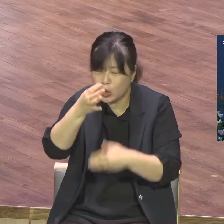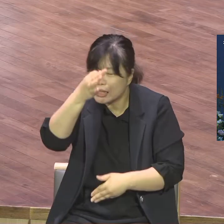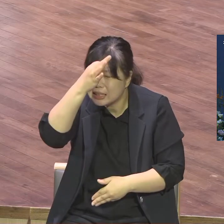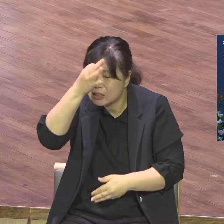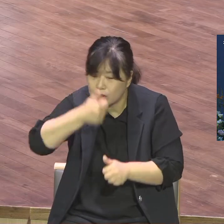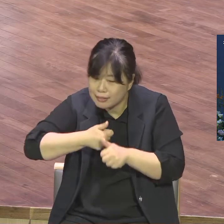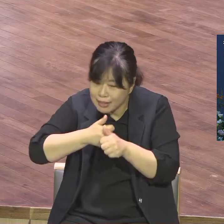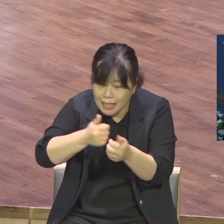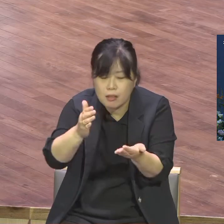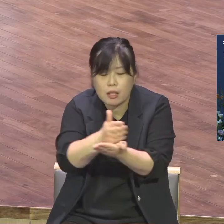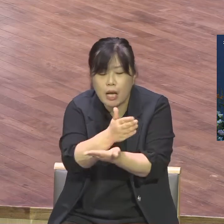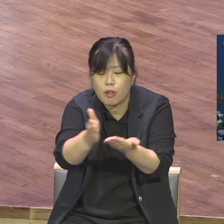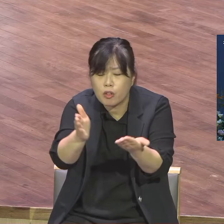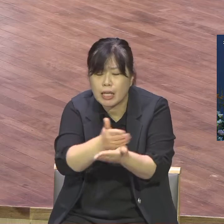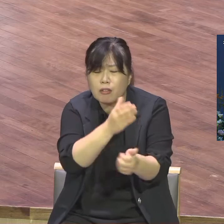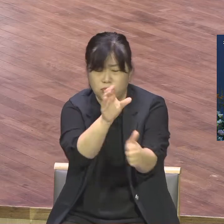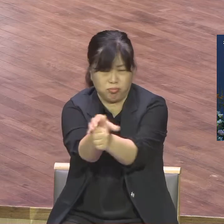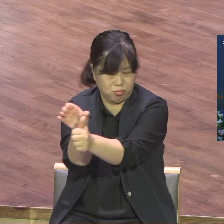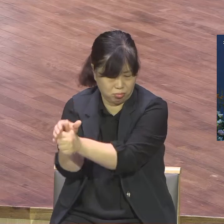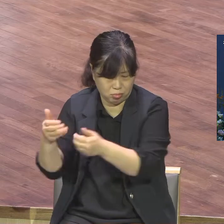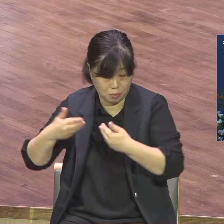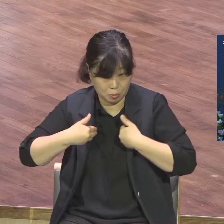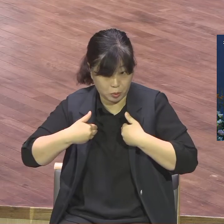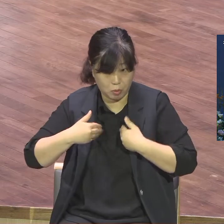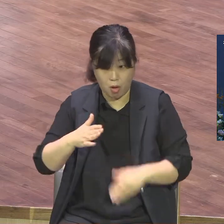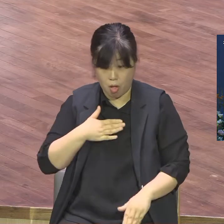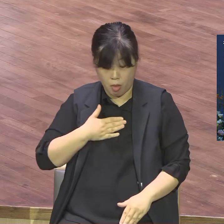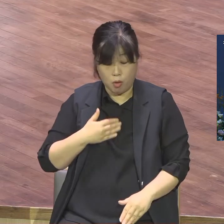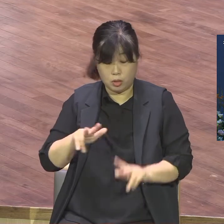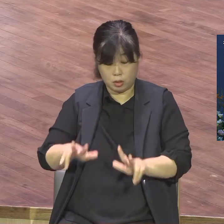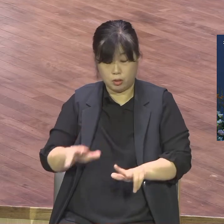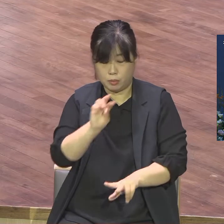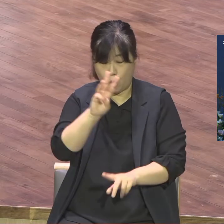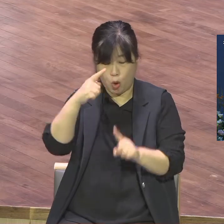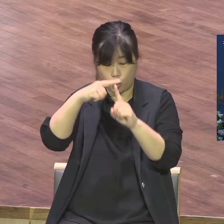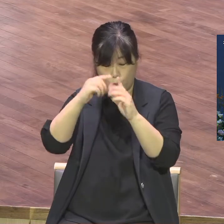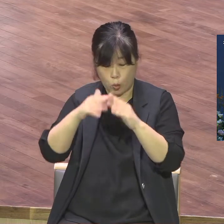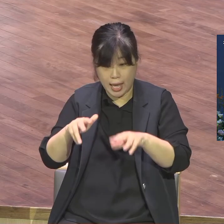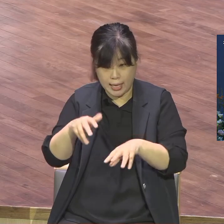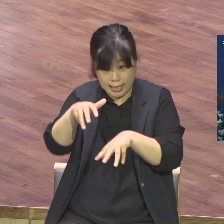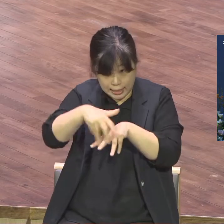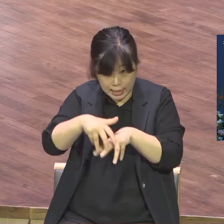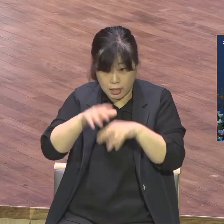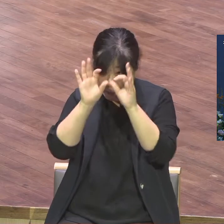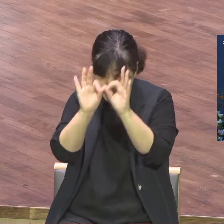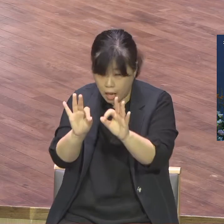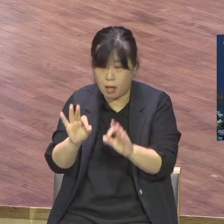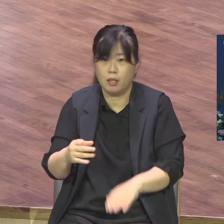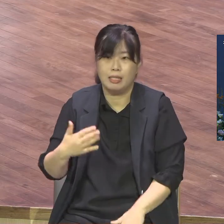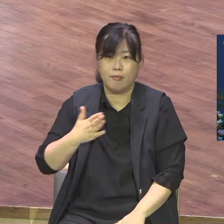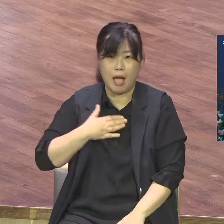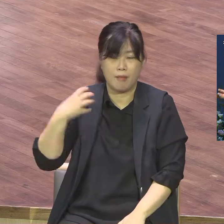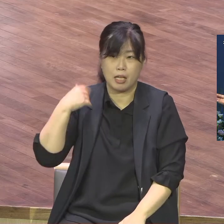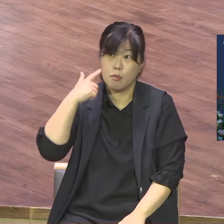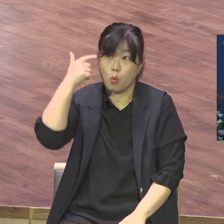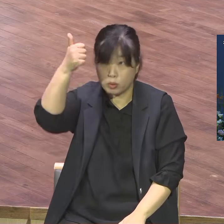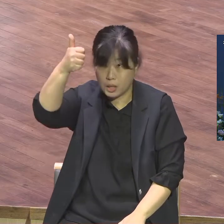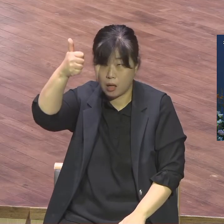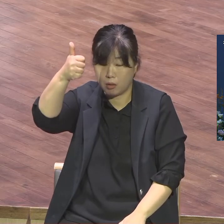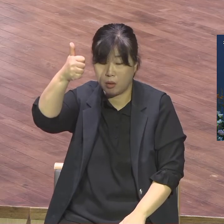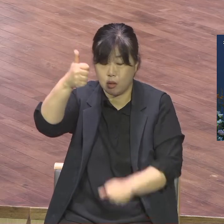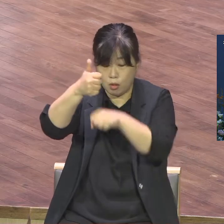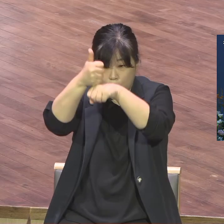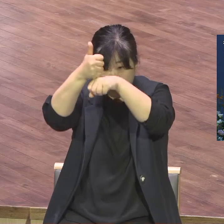당회장이지만은 우리 부목사님들이 가서 전도사님들이 있고 또 지역장들이 있고 또 교구장들이 지역구별로 다